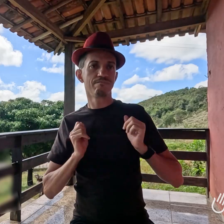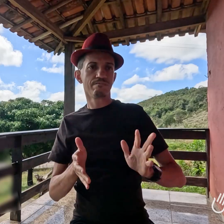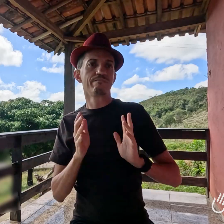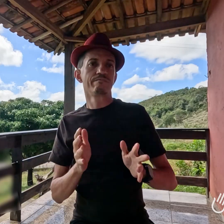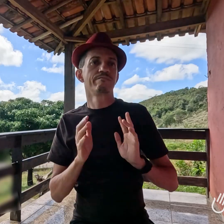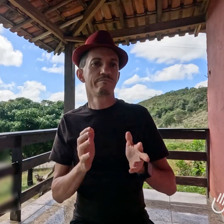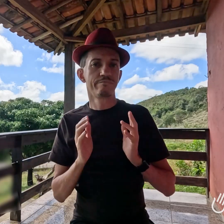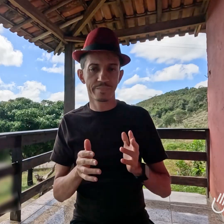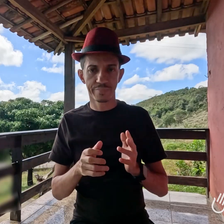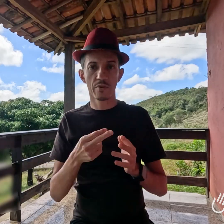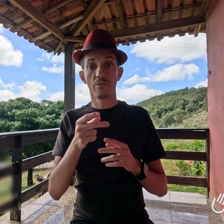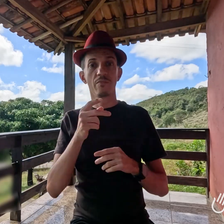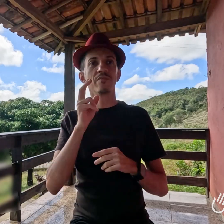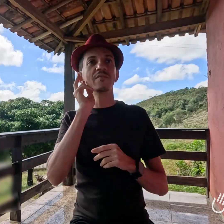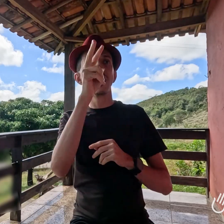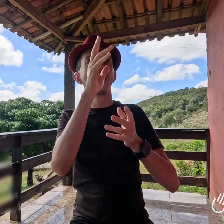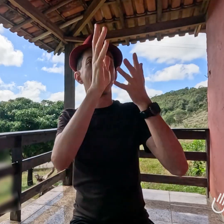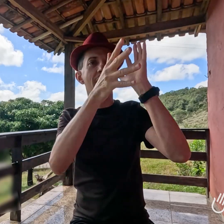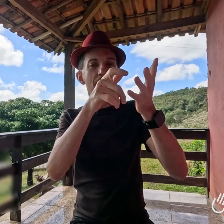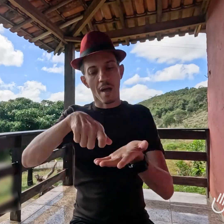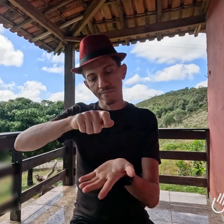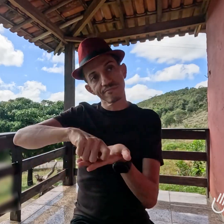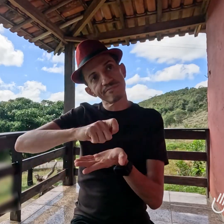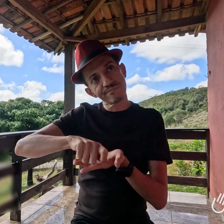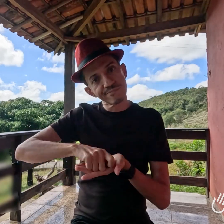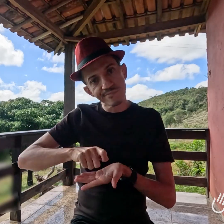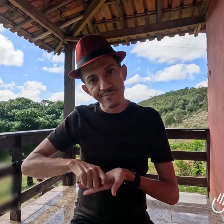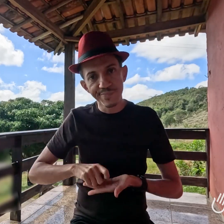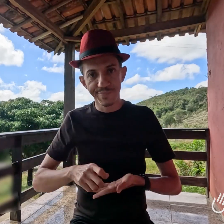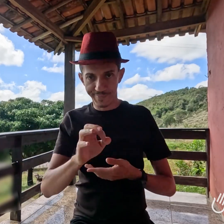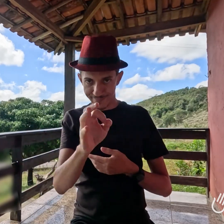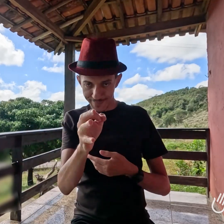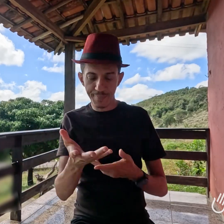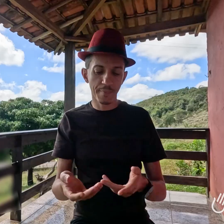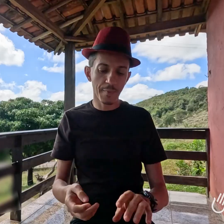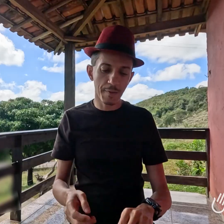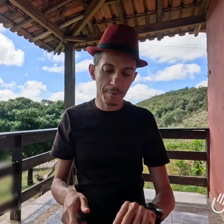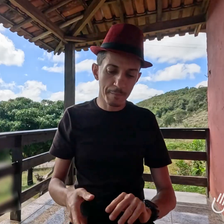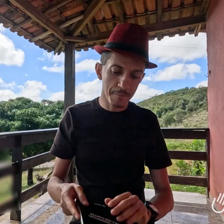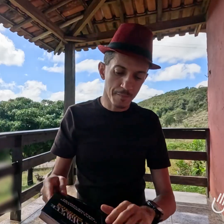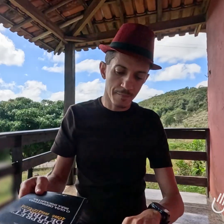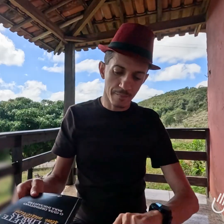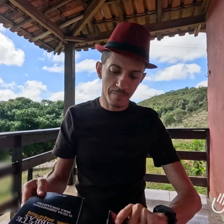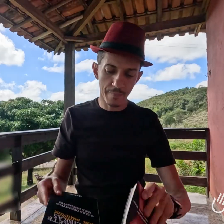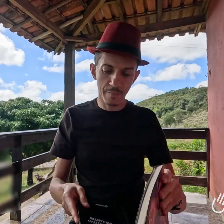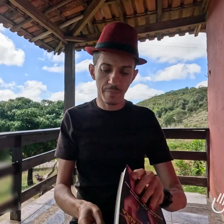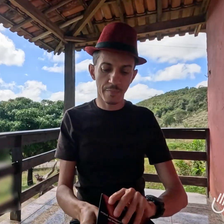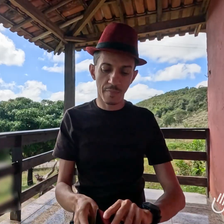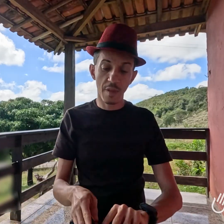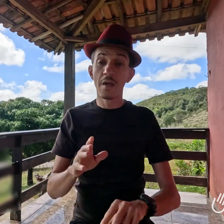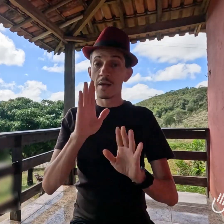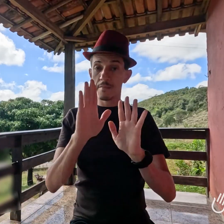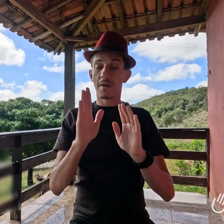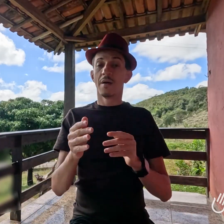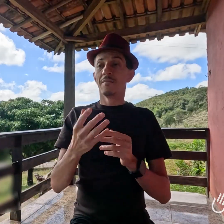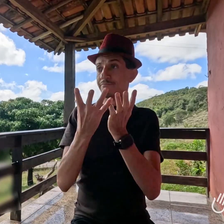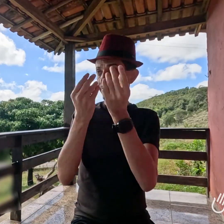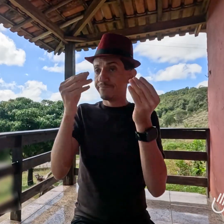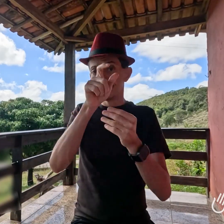por exemplo, vendo um texto em português, interpretando para Libras escrita, ou vendo uma sinalização em Libras,